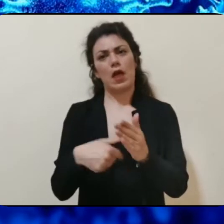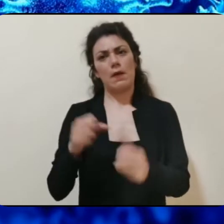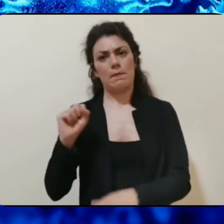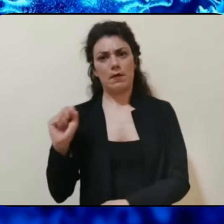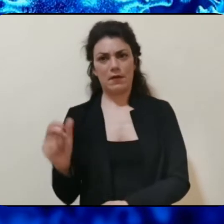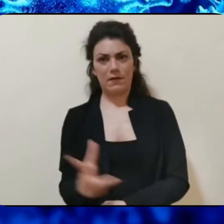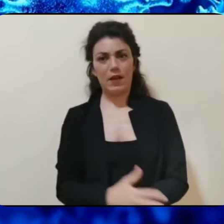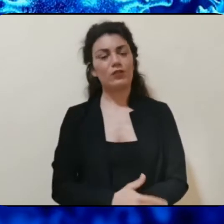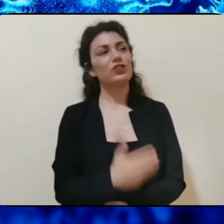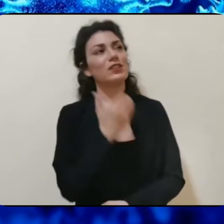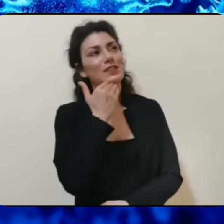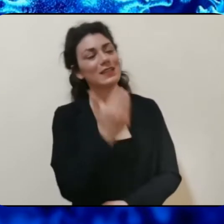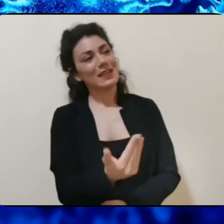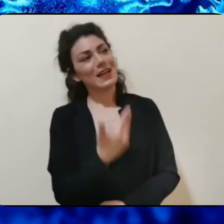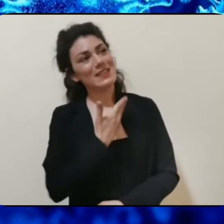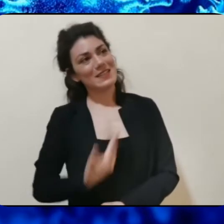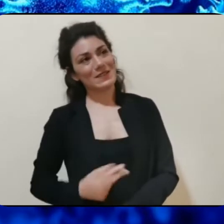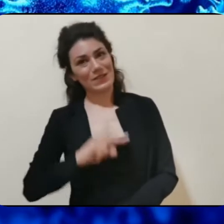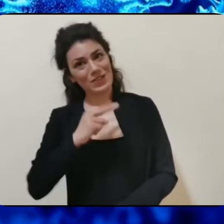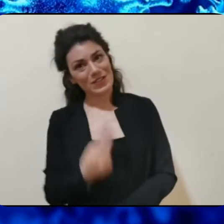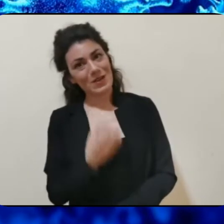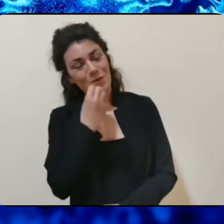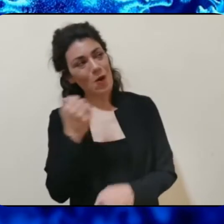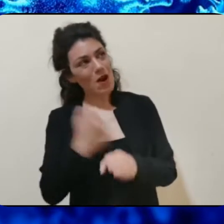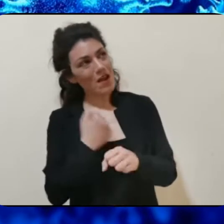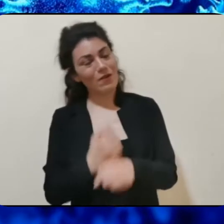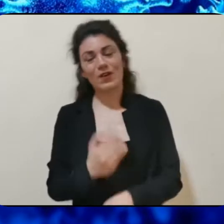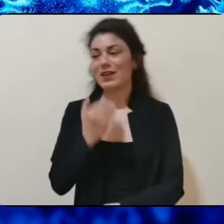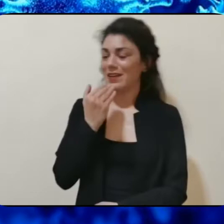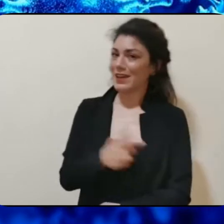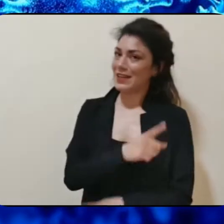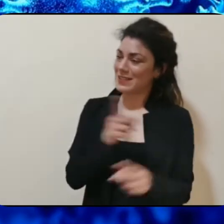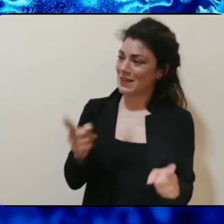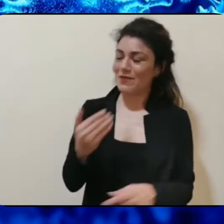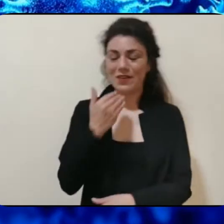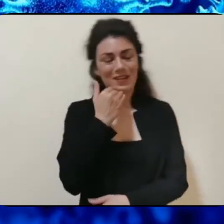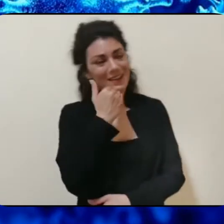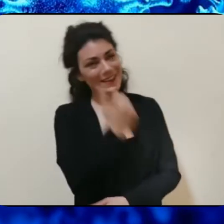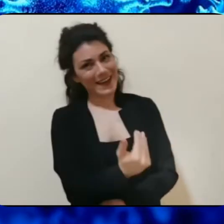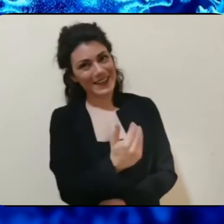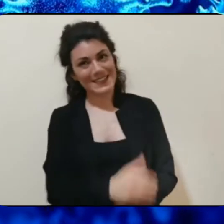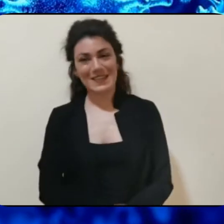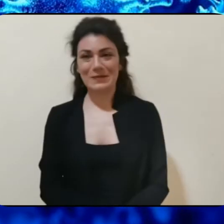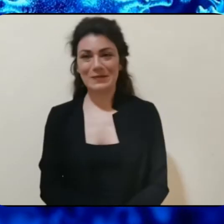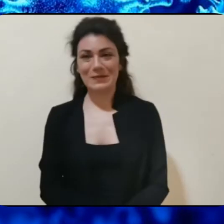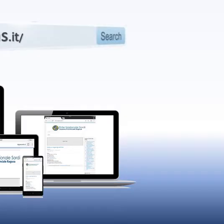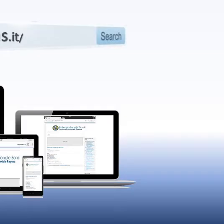molto molto celeri. Grazie, vice sindaco, e buon lavoro. Grazie a voi. Grazie.